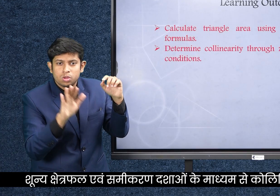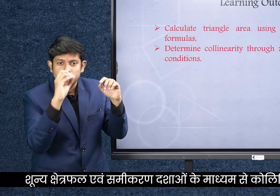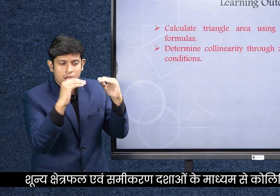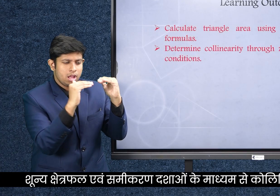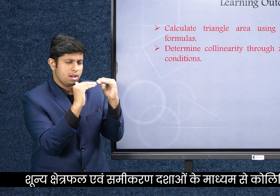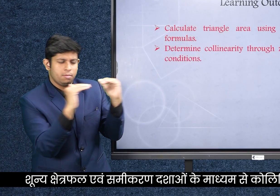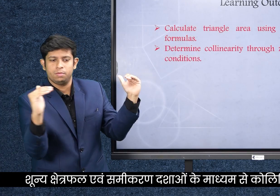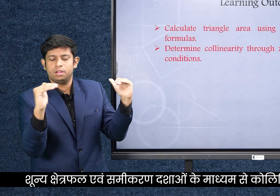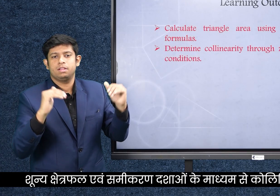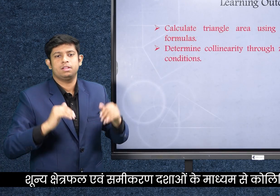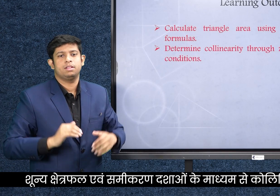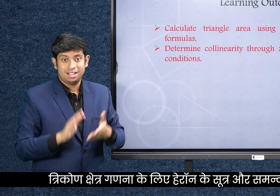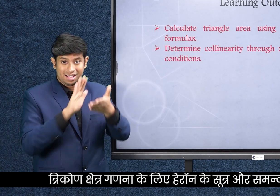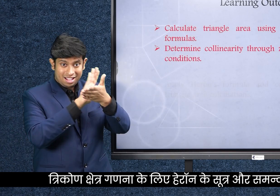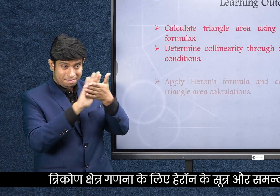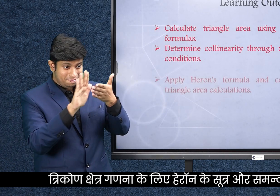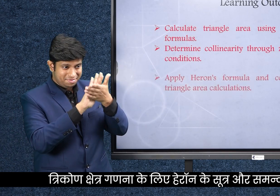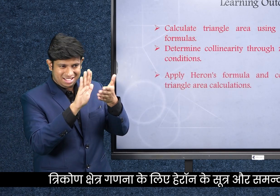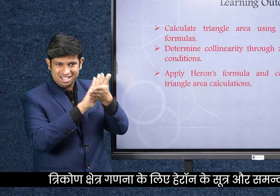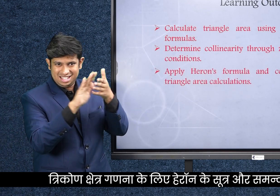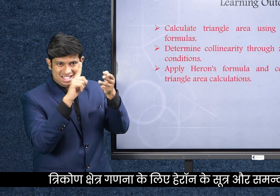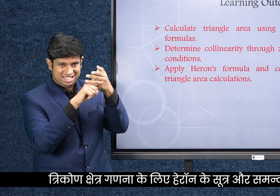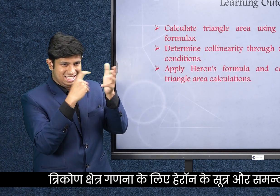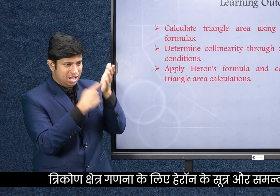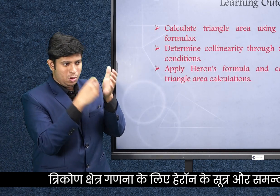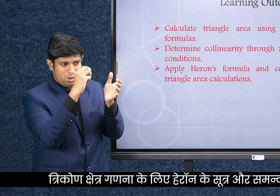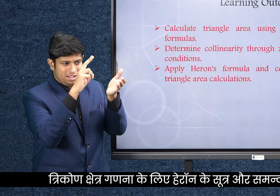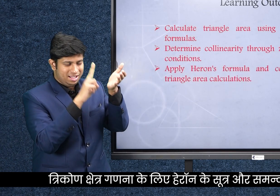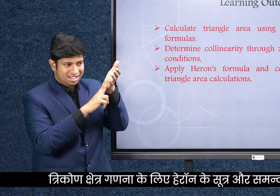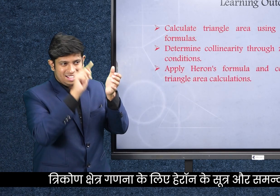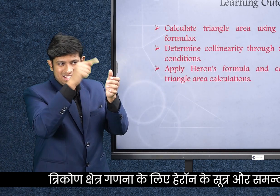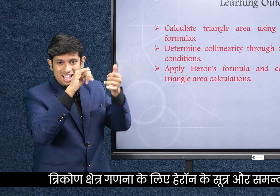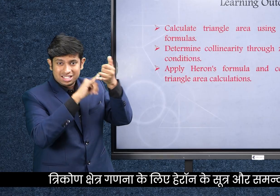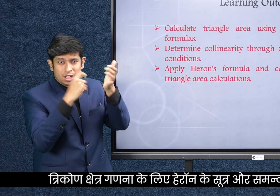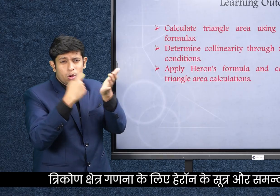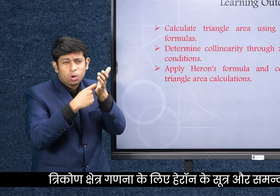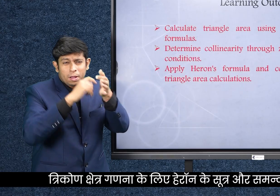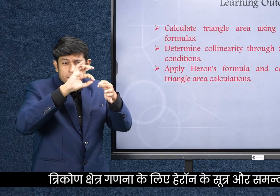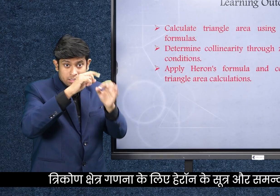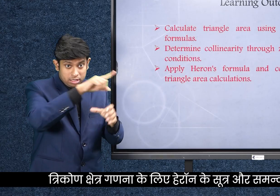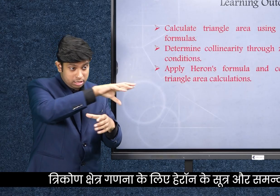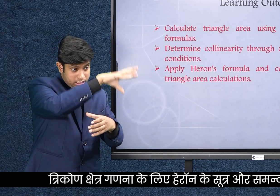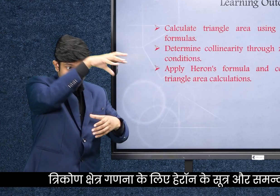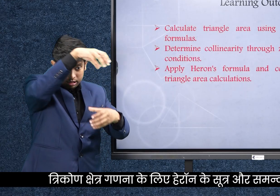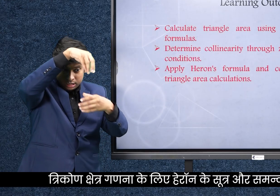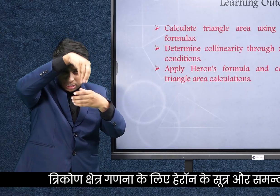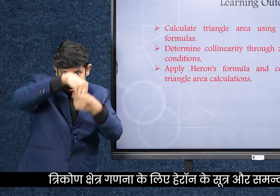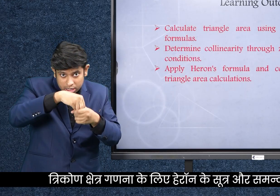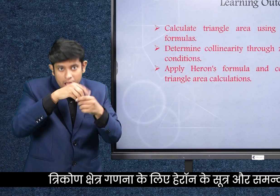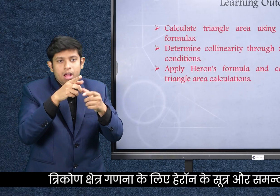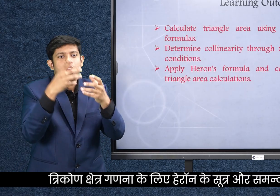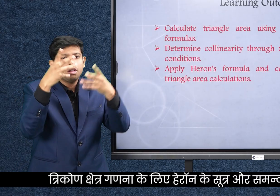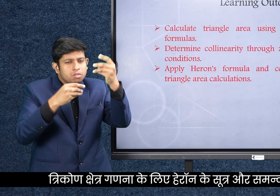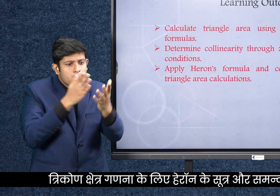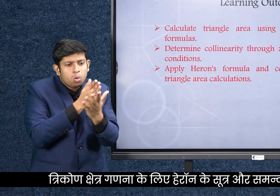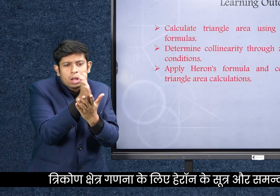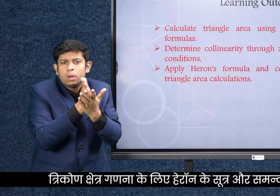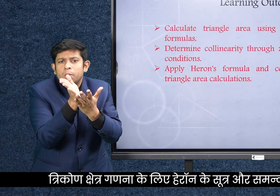कीजिए। त्रिकोण क्षेत्र गणना के लिए हेरॉन के सूत्र और समन्वय विधियों को